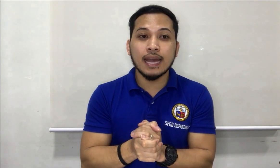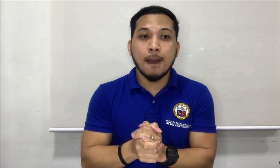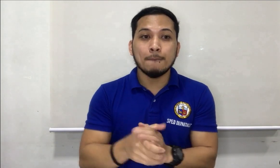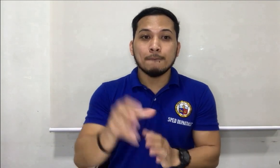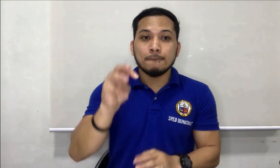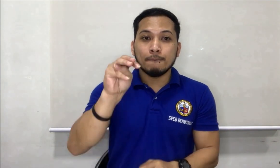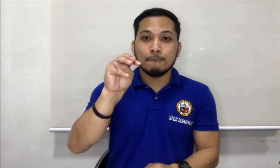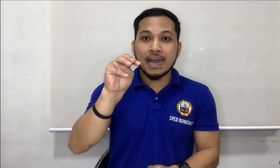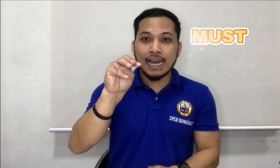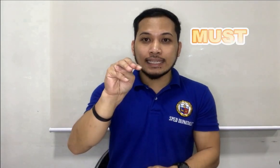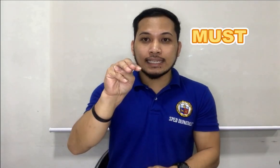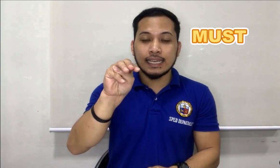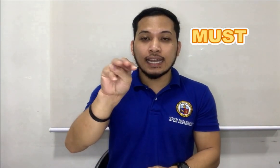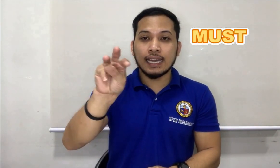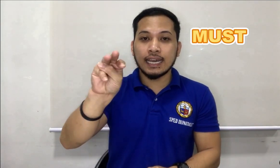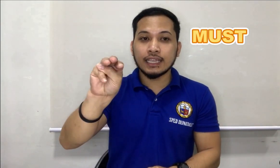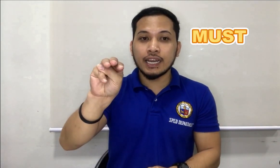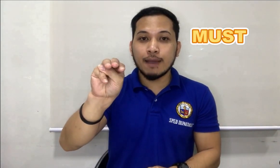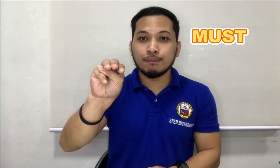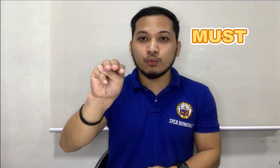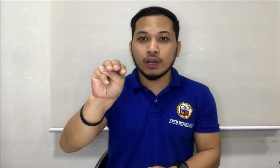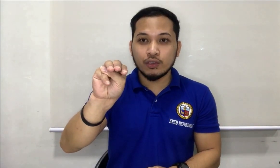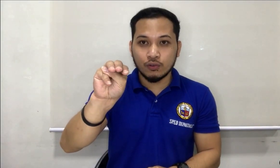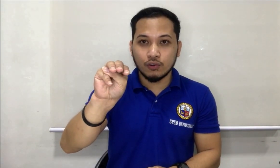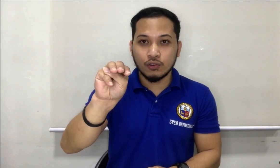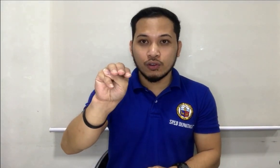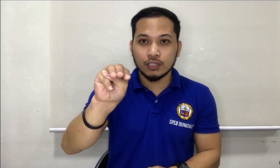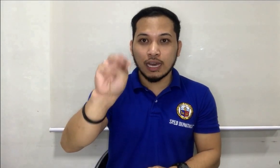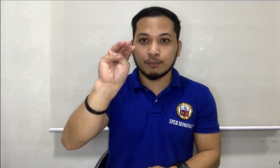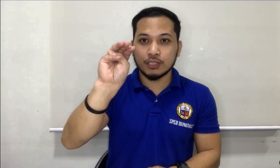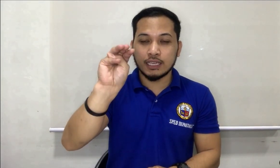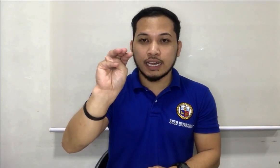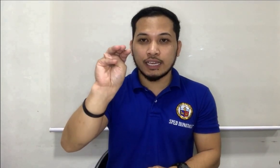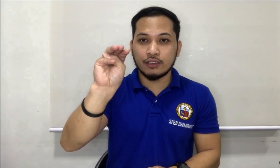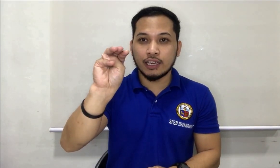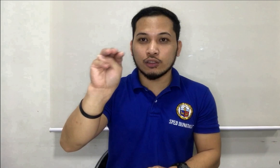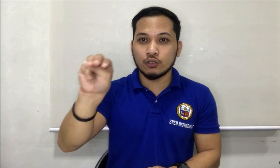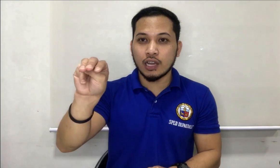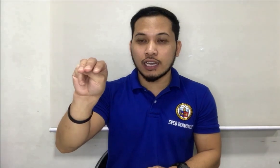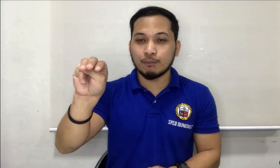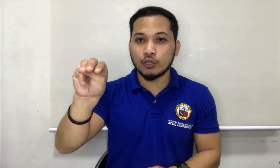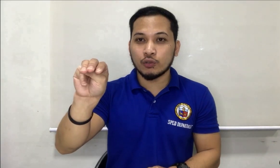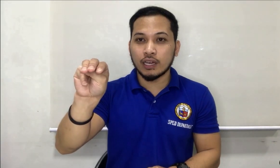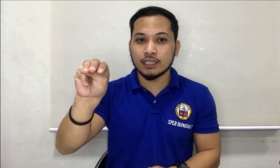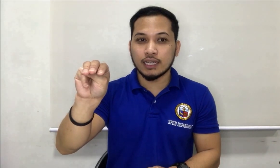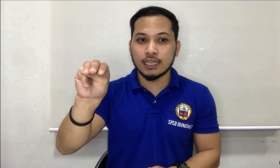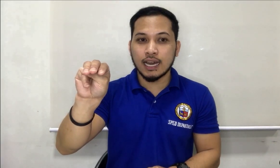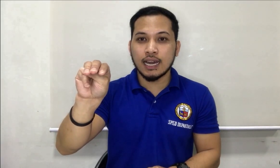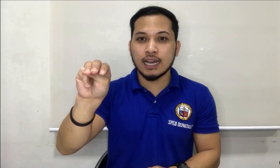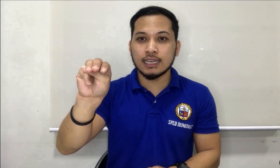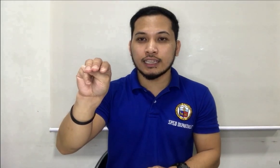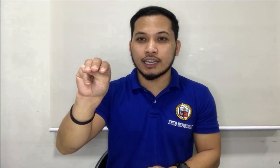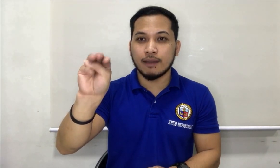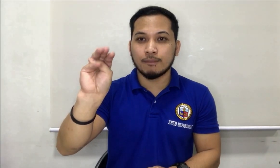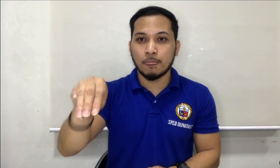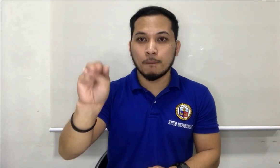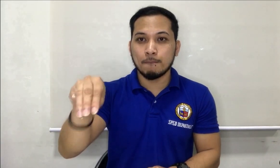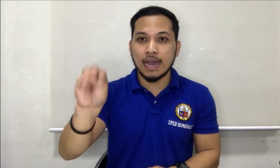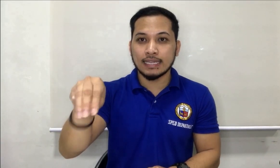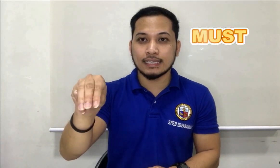is mask. Naka letter M po kayo, tapos ilagay, iganto niyo lang, i-point niyo lang siya ng letter M.